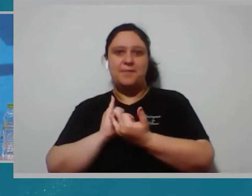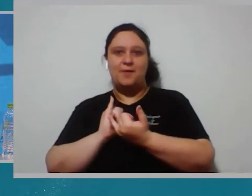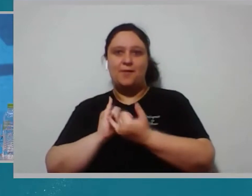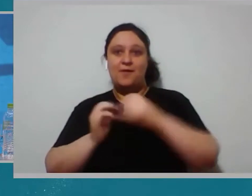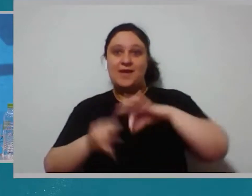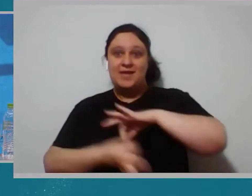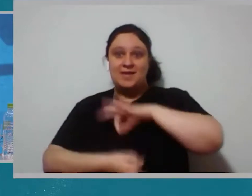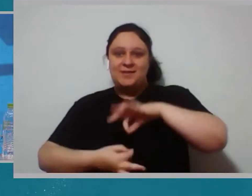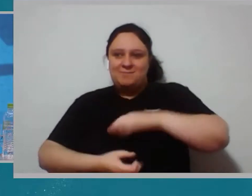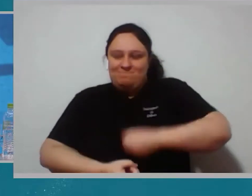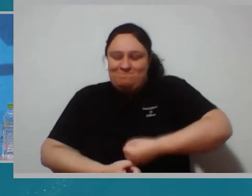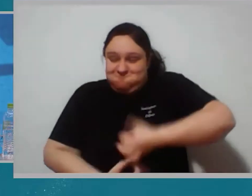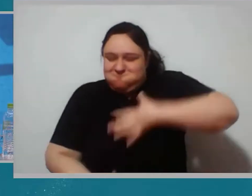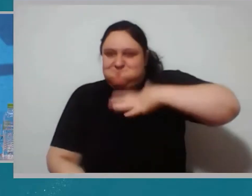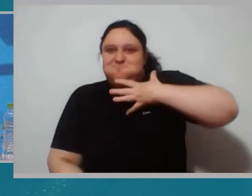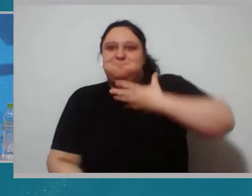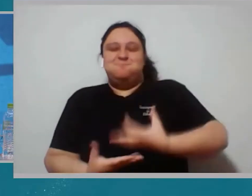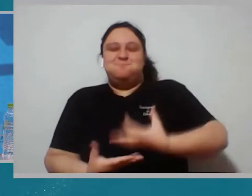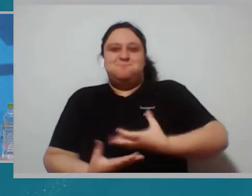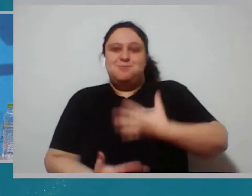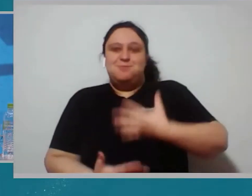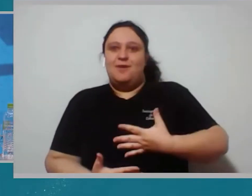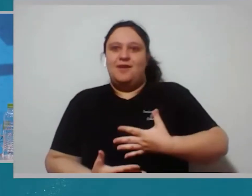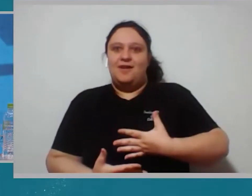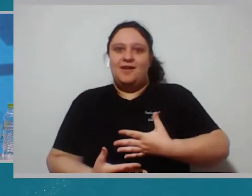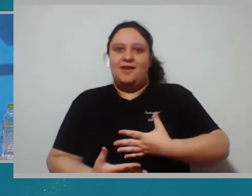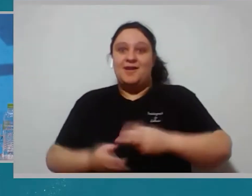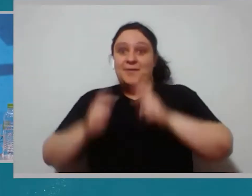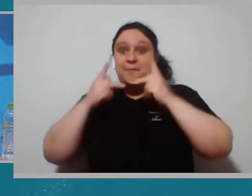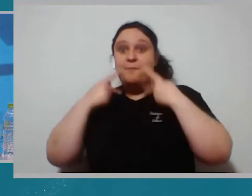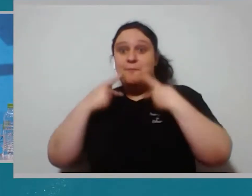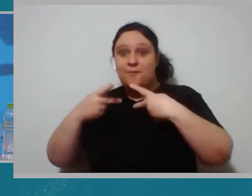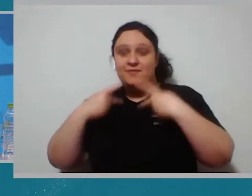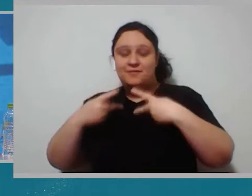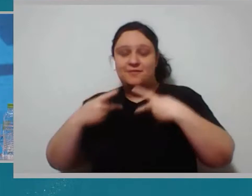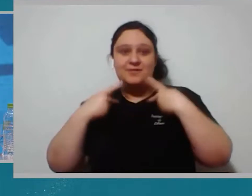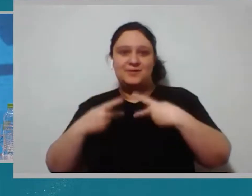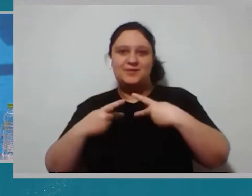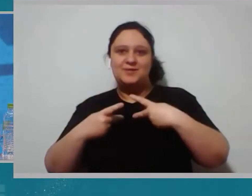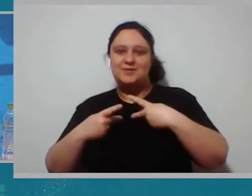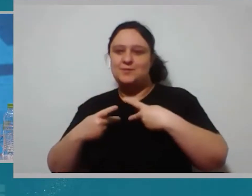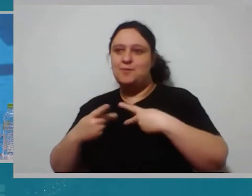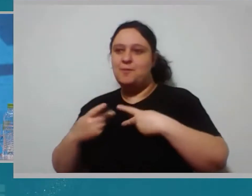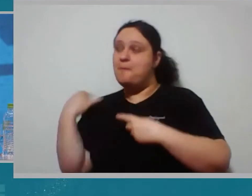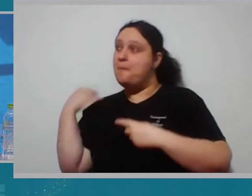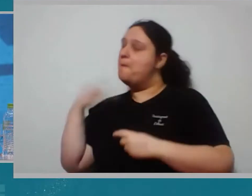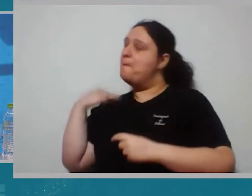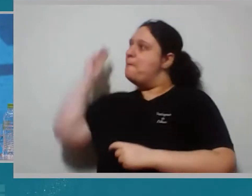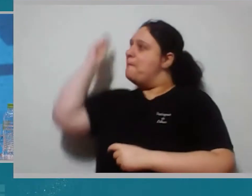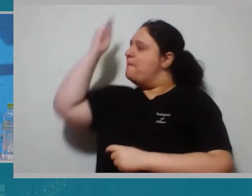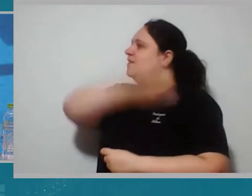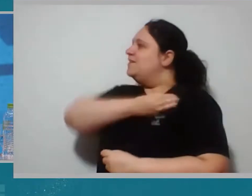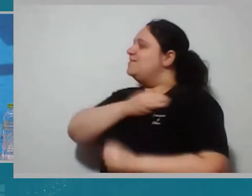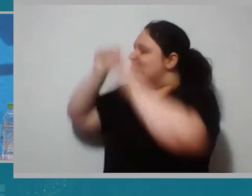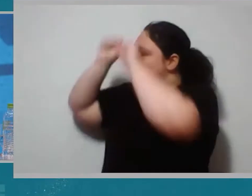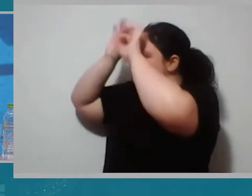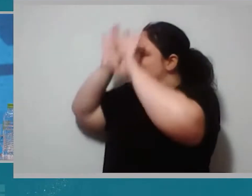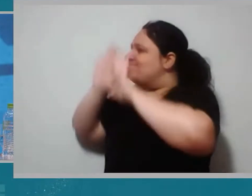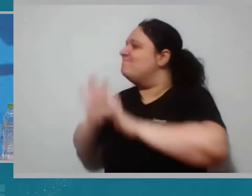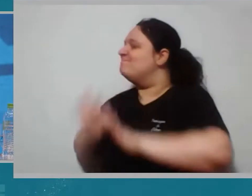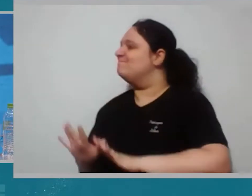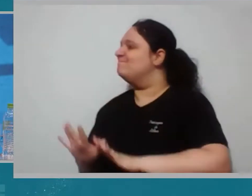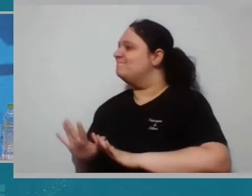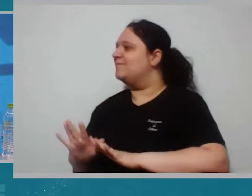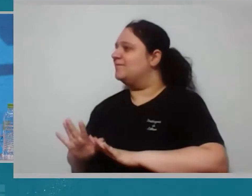então, exclamou em alta voz, bendita és tu entre as mulheres e bendito o fruto